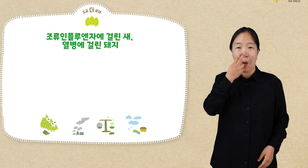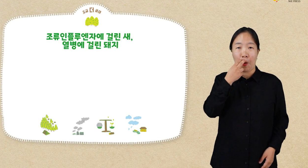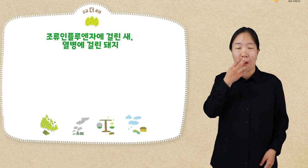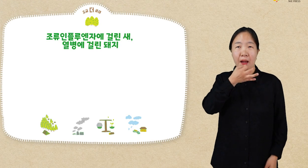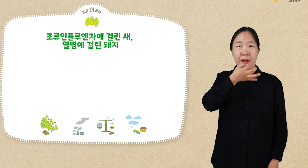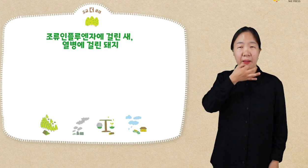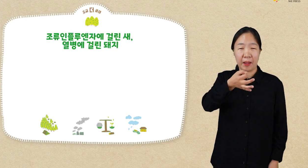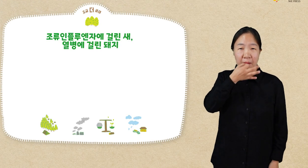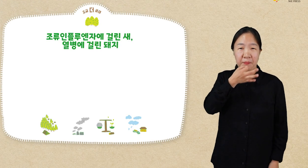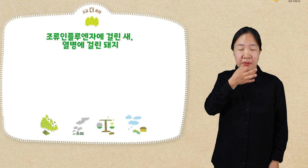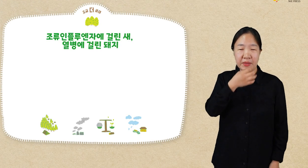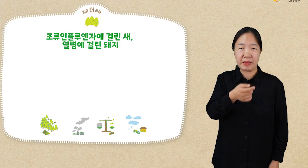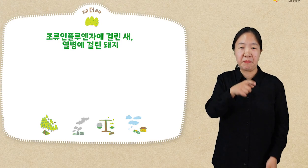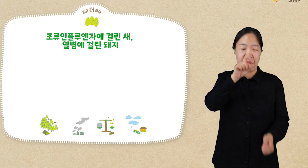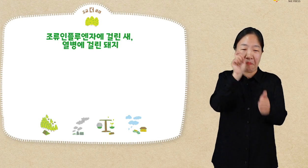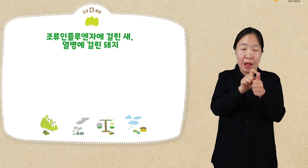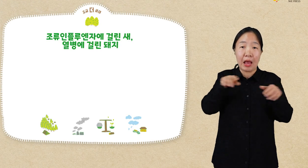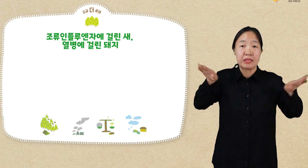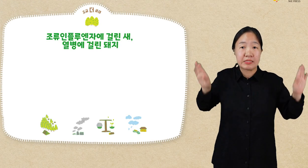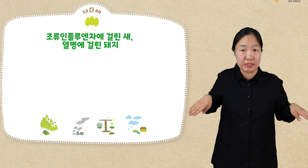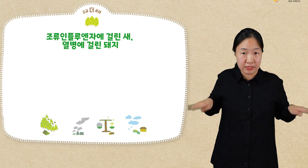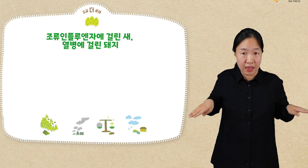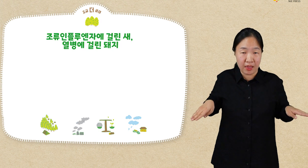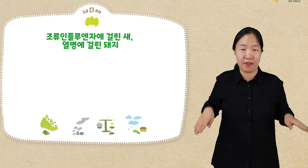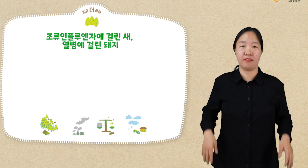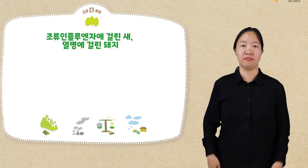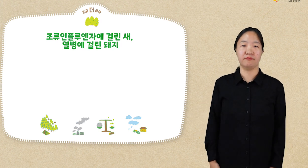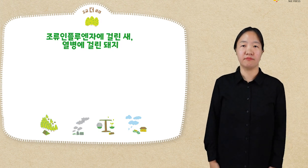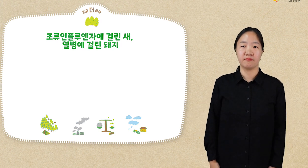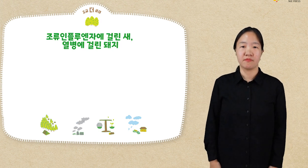조류 인플루엔자에 걸린 새,